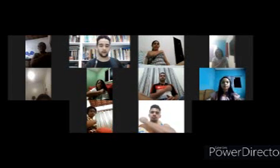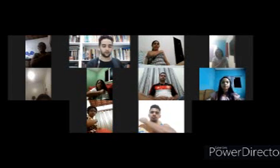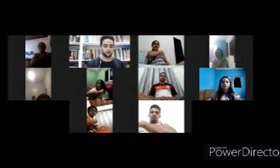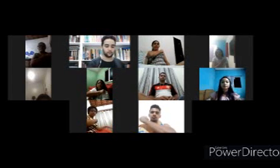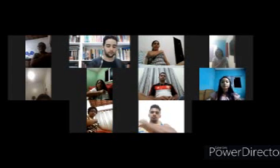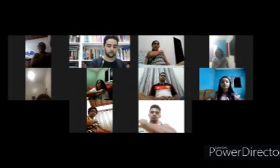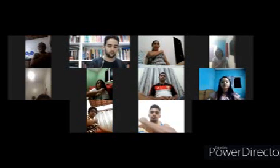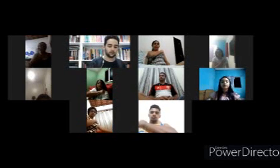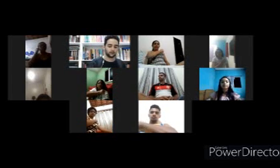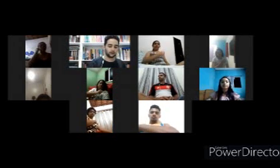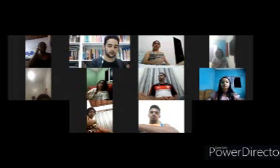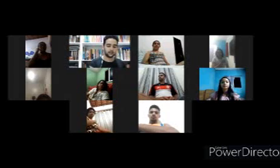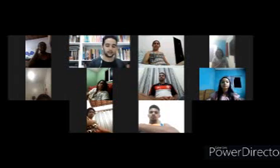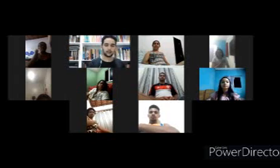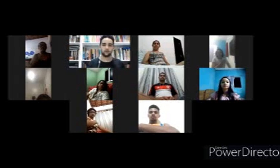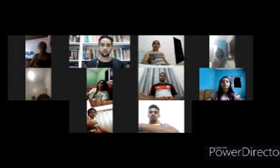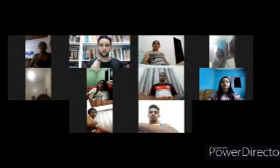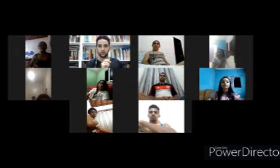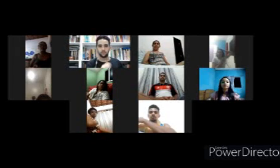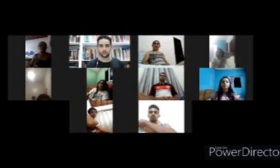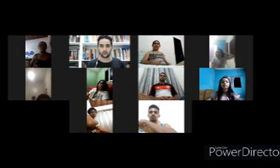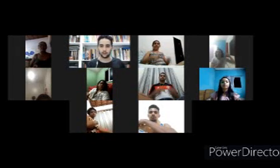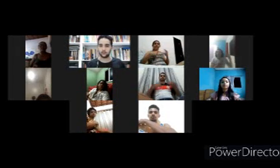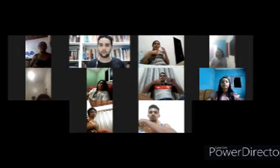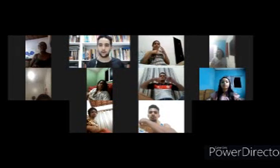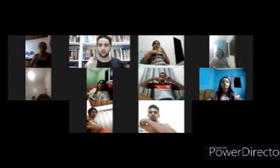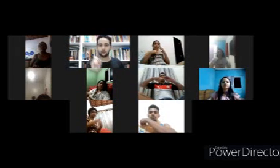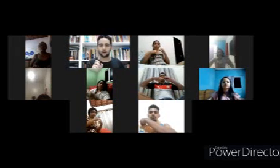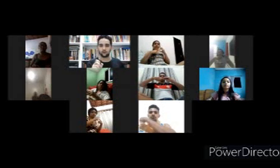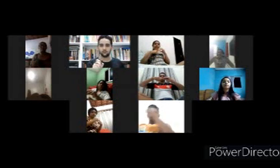Certo. Caneta, os dois tipos de caneta. Primeiro a de bocal